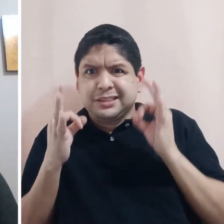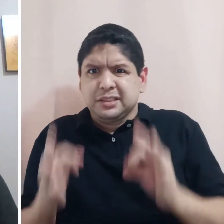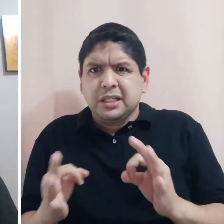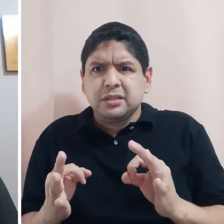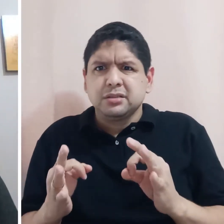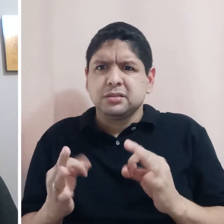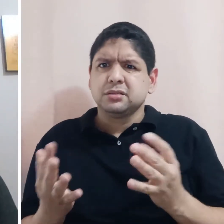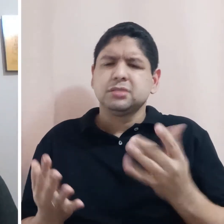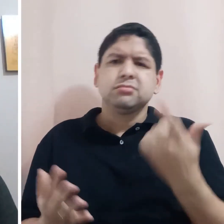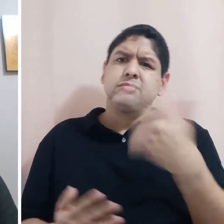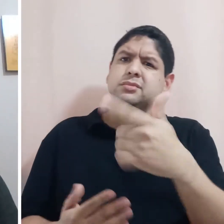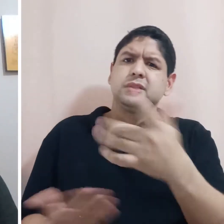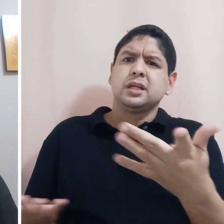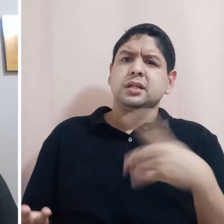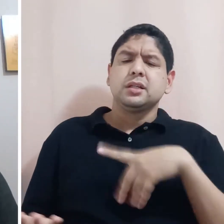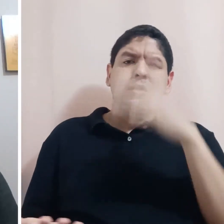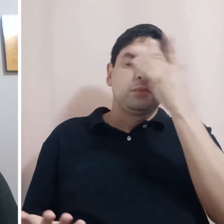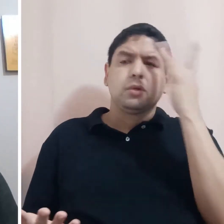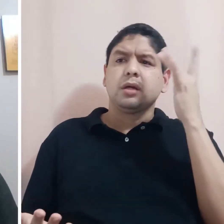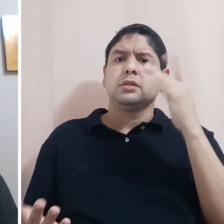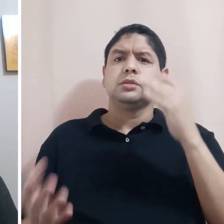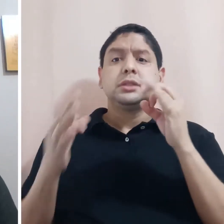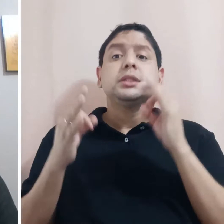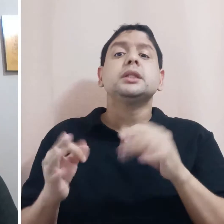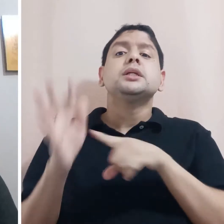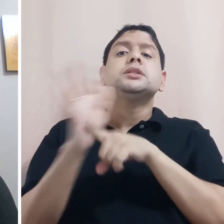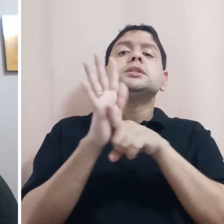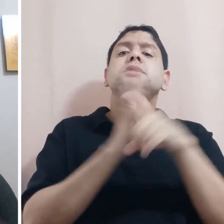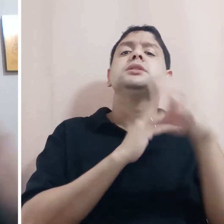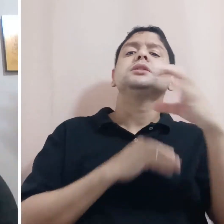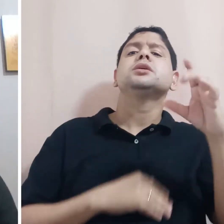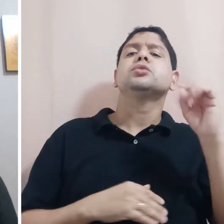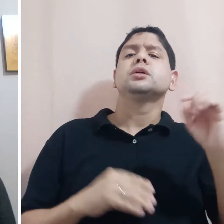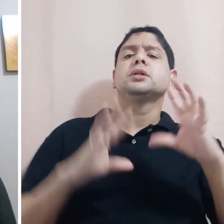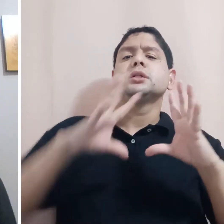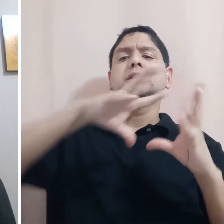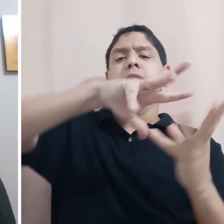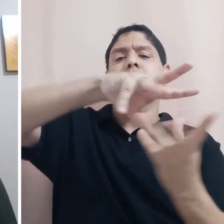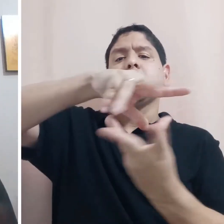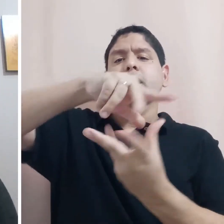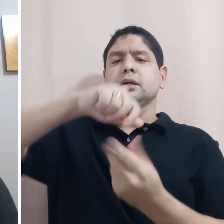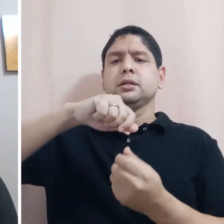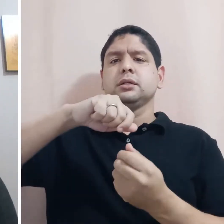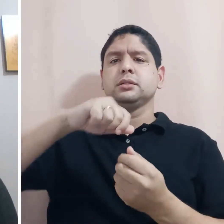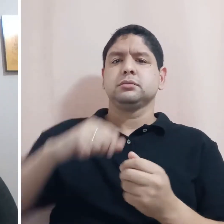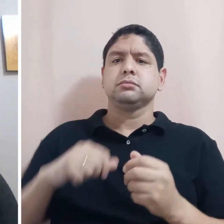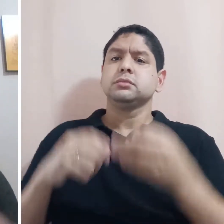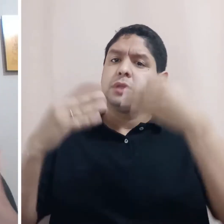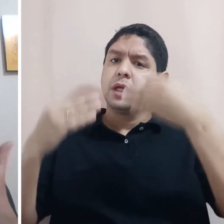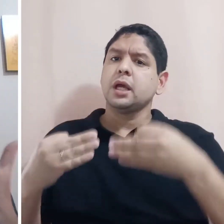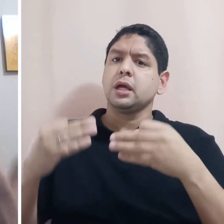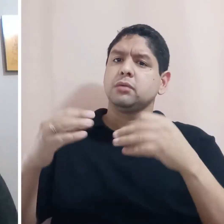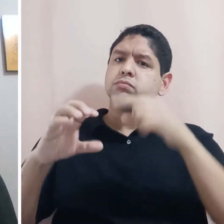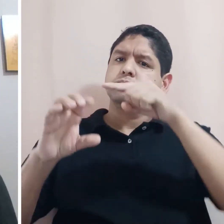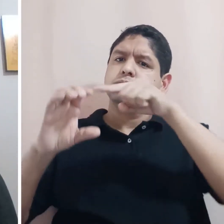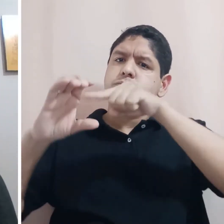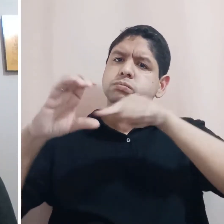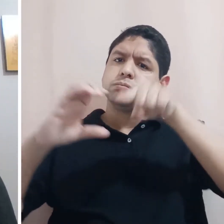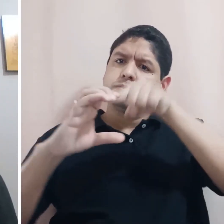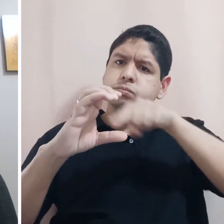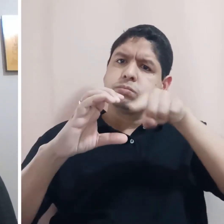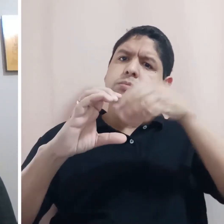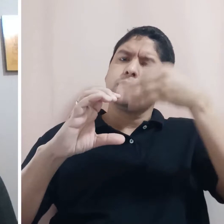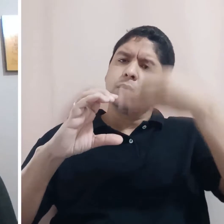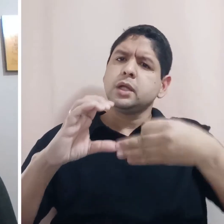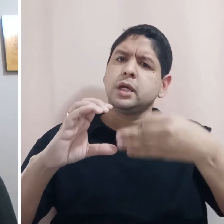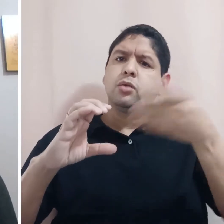totalmente que não é comprovada pelos fatos, né? Os fatos mostram muito o contrário, muito pelo contrário, e a própria expansão